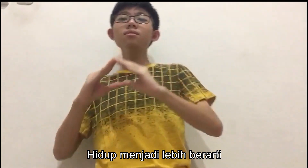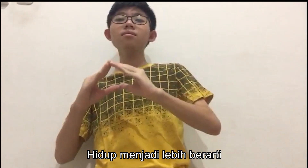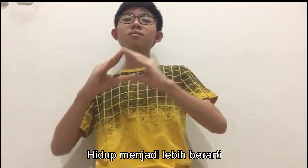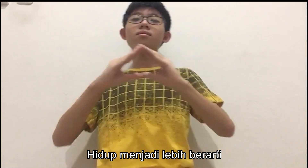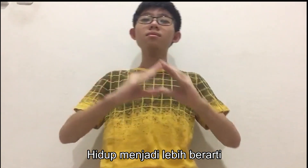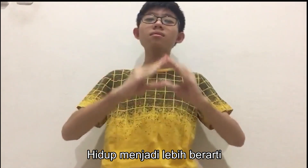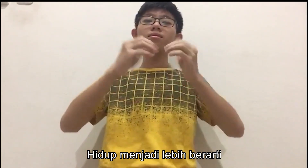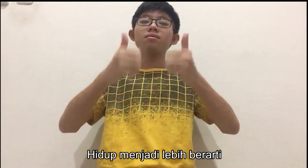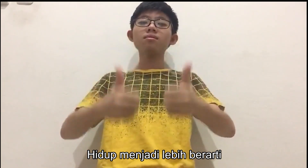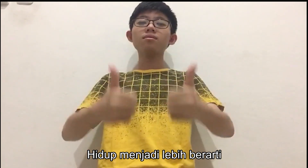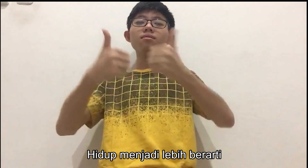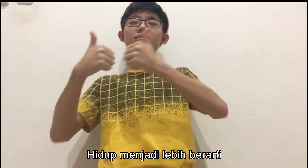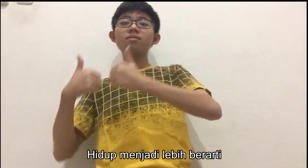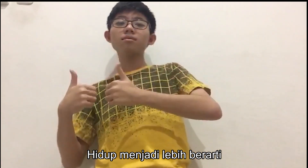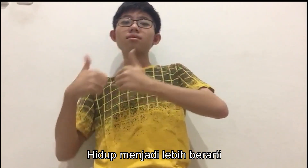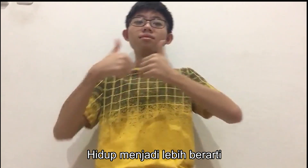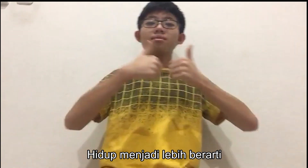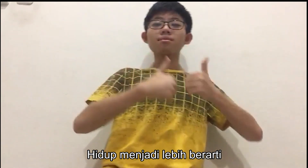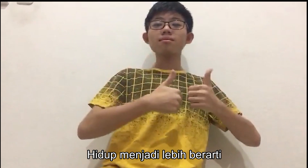更有意义。